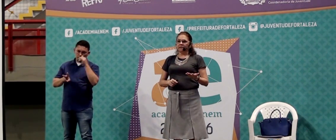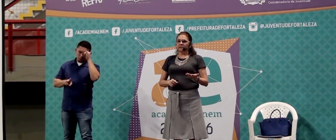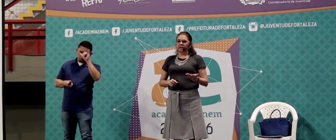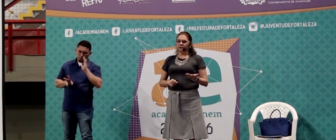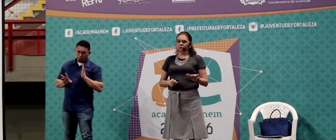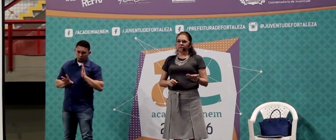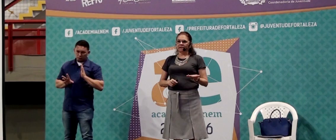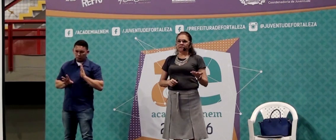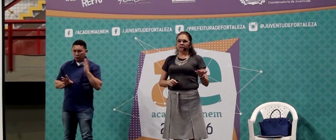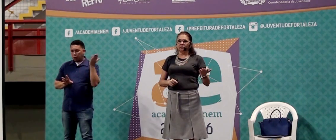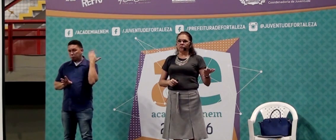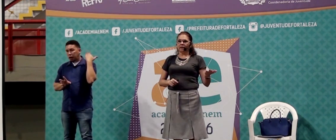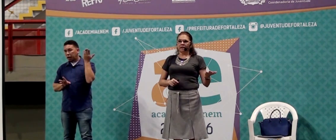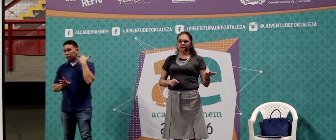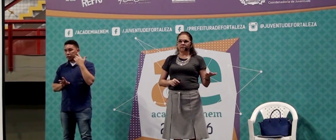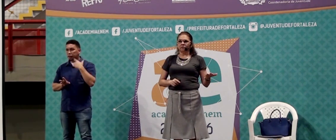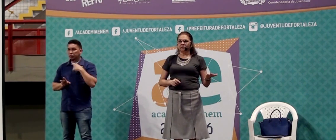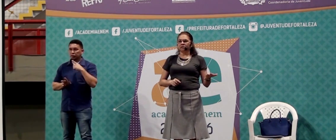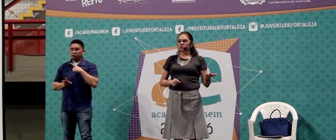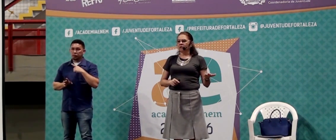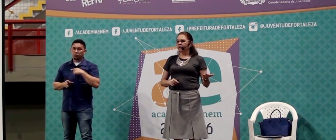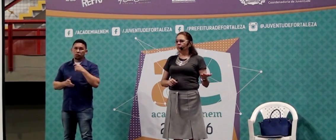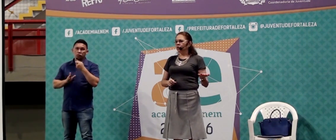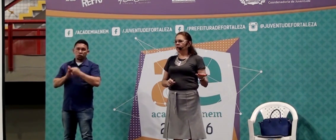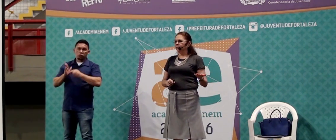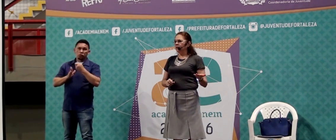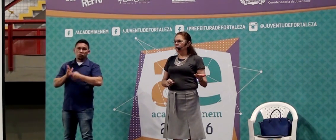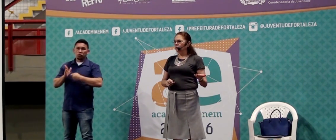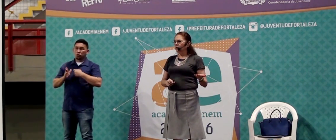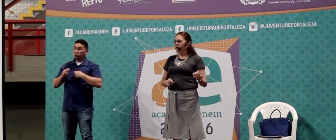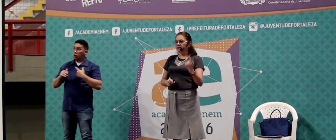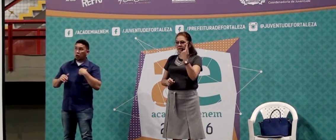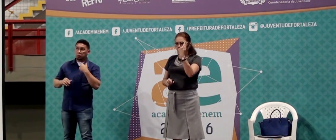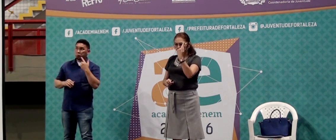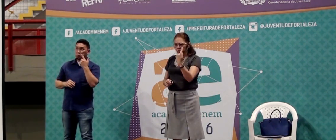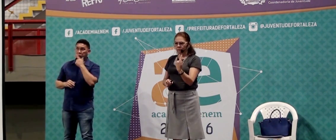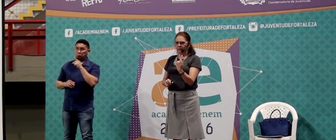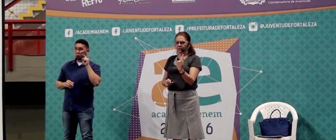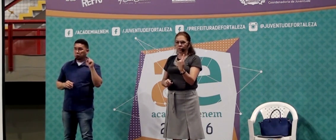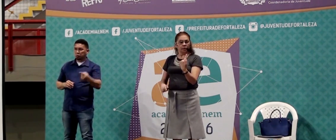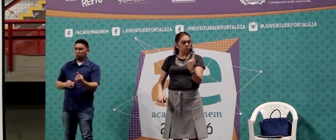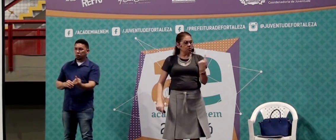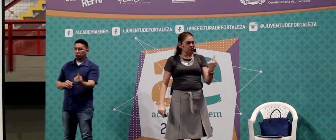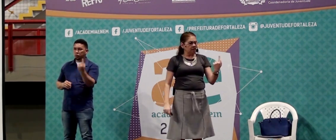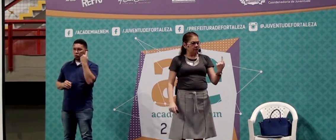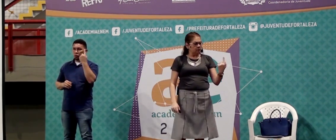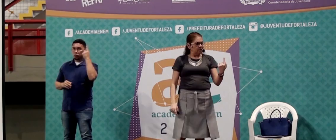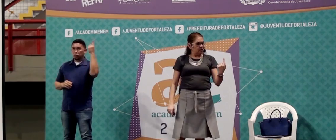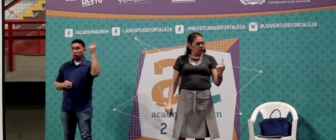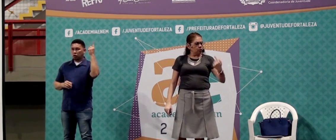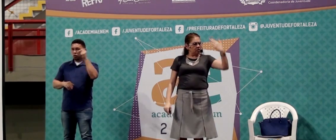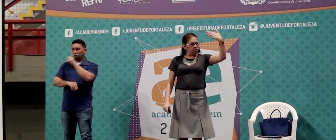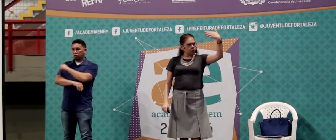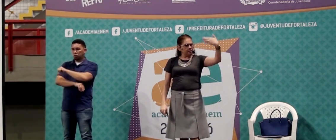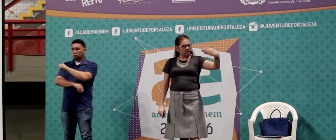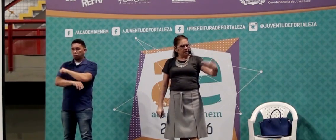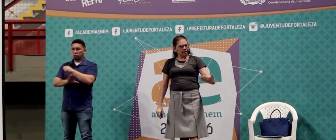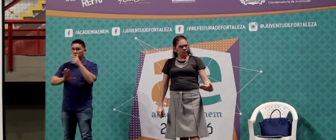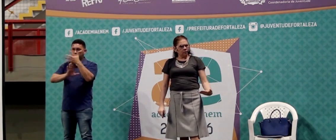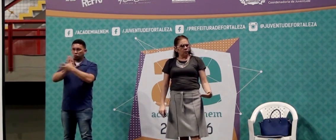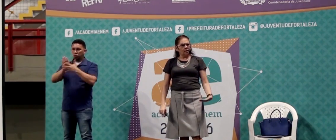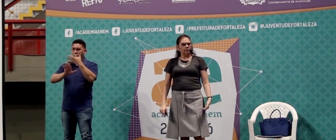no ano passado, das 104 redações que tiraram nota 1000, existe uma, do Rio de Janeiro, que o